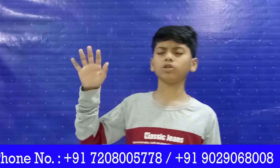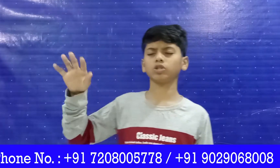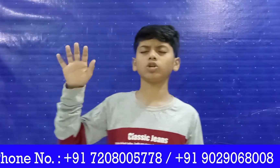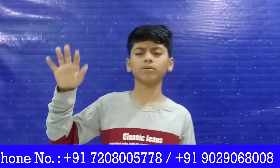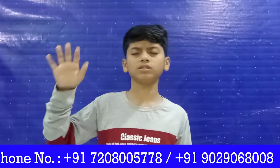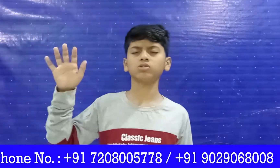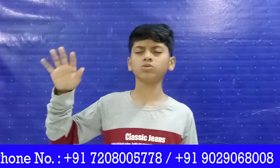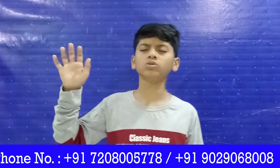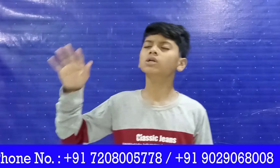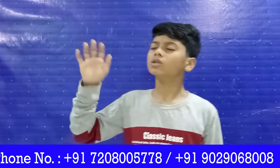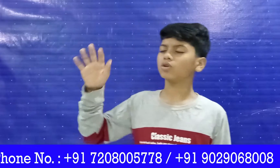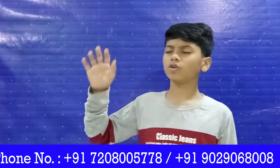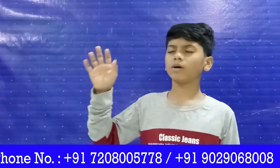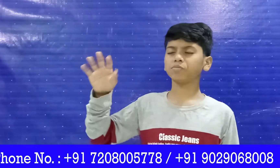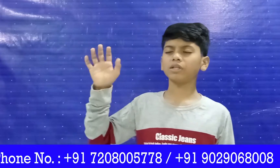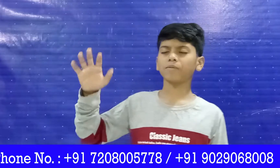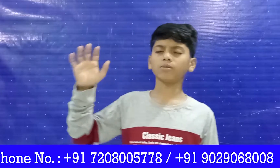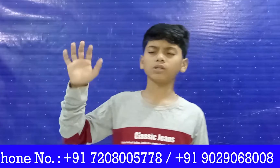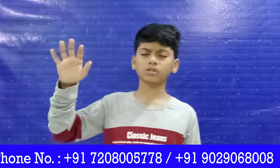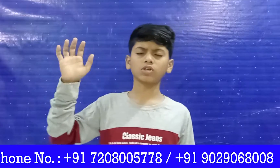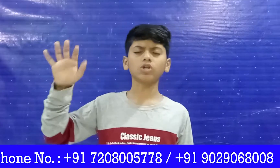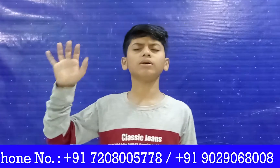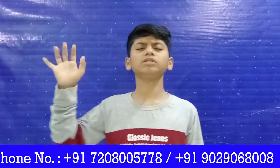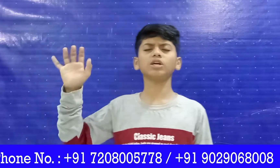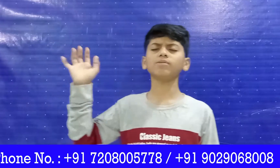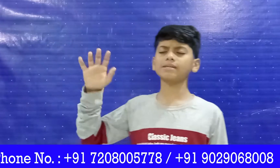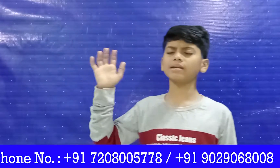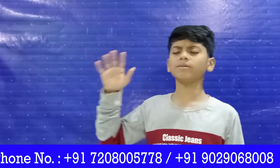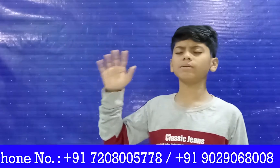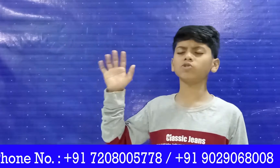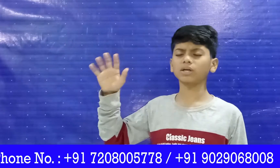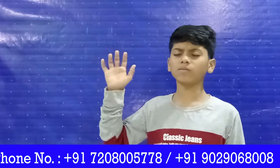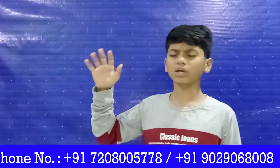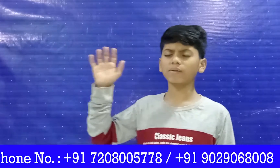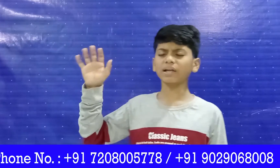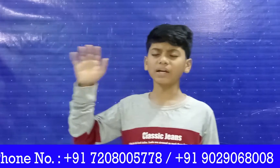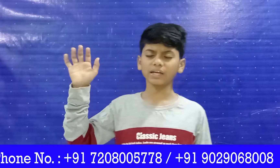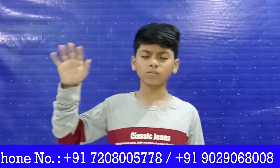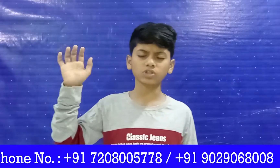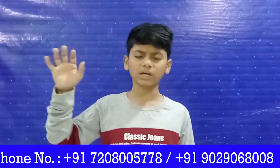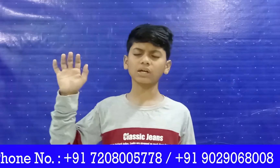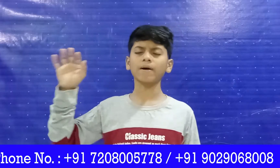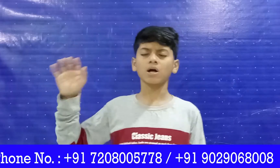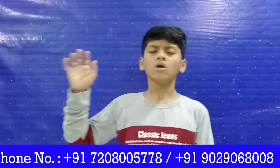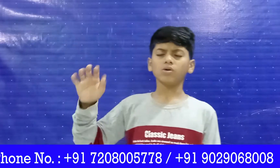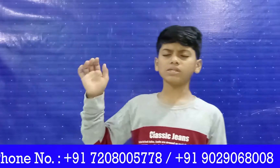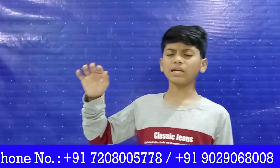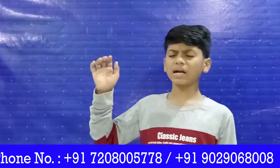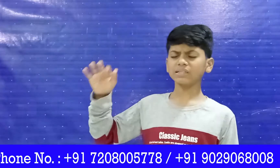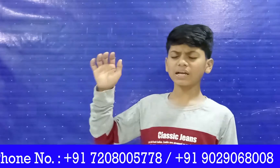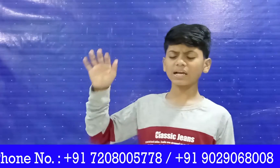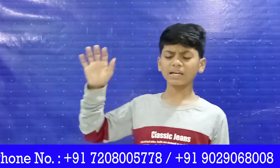ধন্যবাদ পরমেশ্বর ধন্যবাদ যিশু ধন্যবাদ পিতা পরমেশ্বর ধন্যবাদ জিকির বজালা লাবারে বুশকার এবো টাকা বগ্রটিকে বুশকার বা